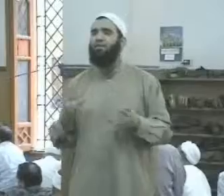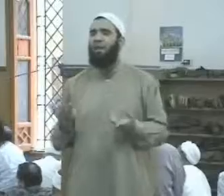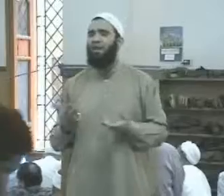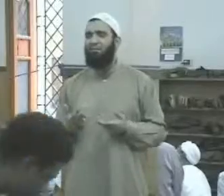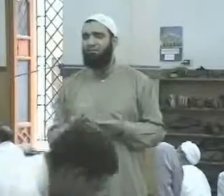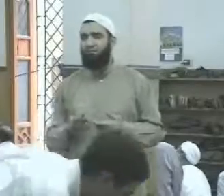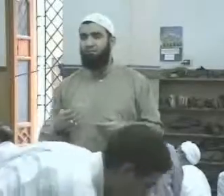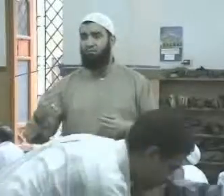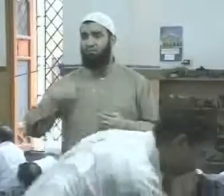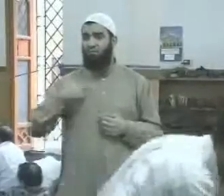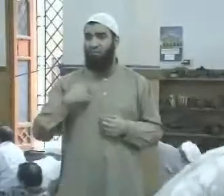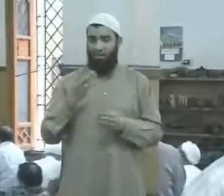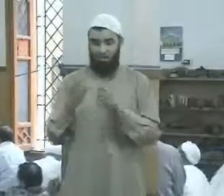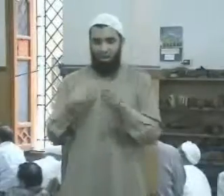وليس عندنا شيء نفعله،